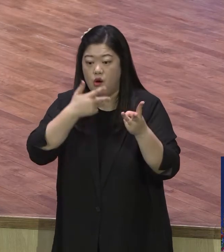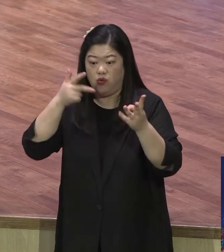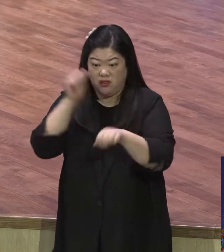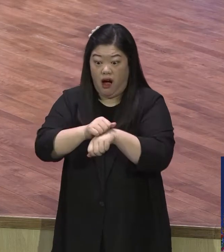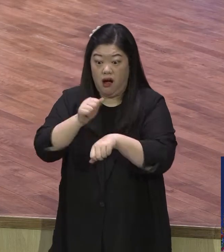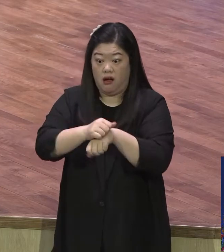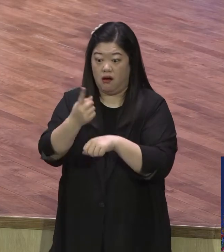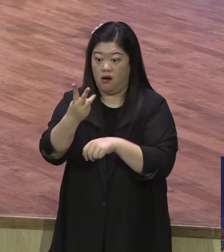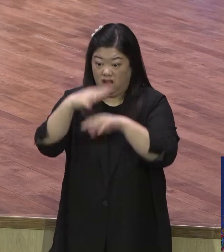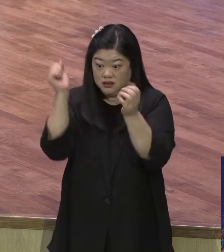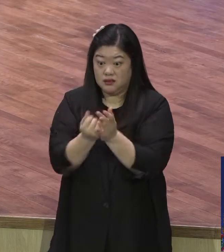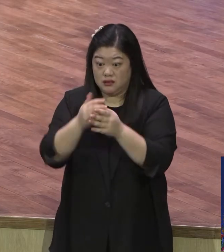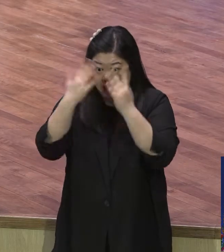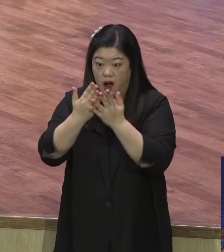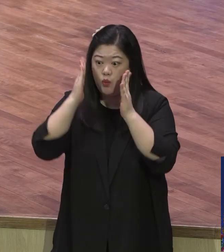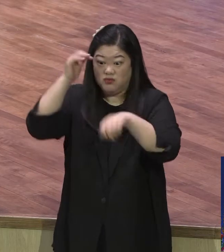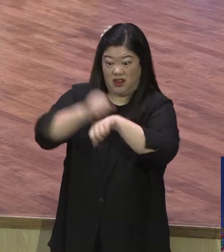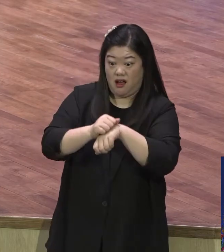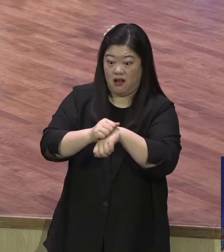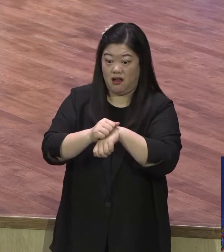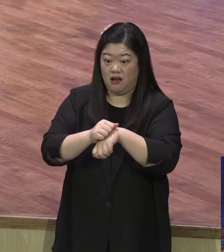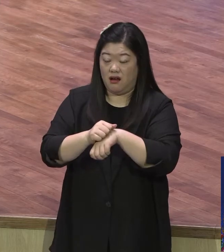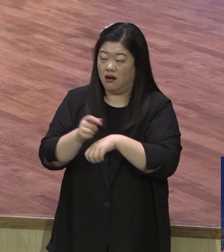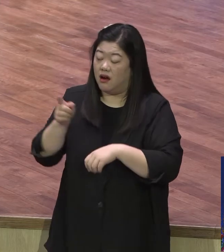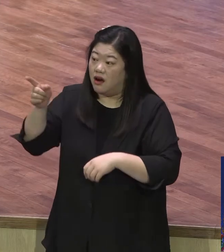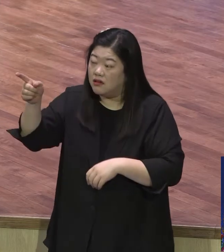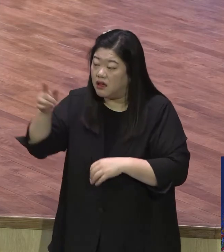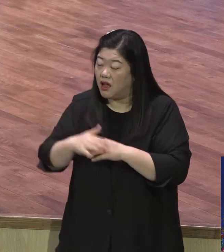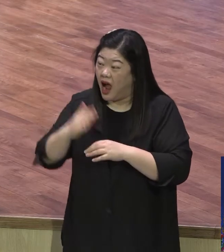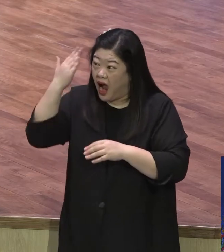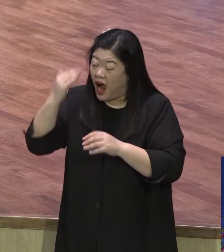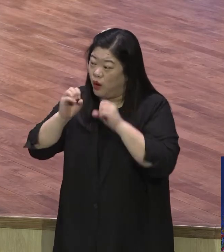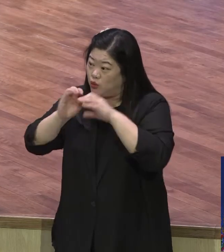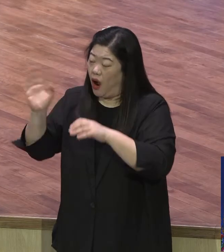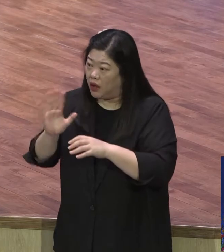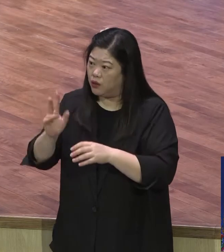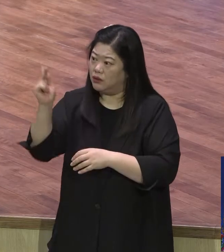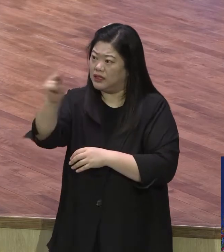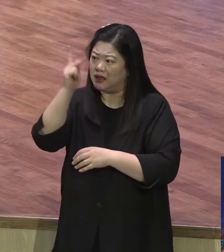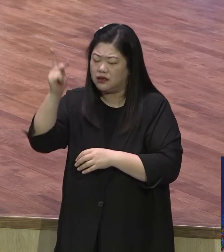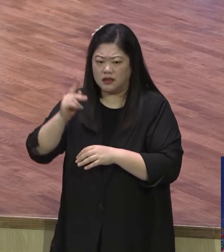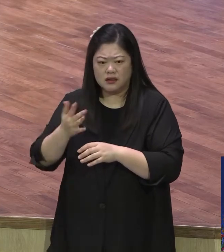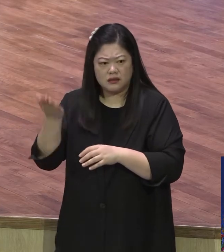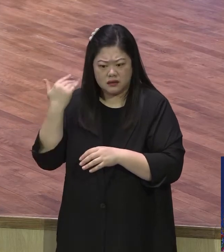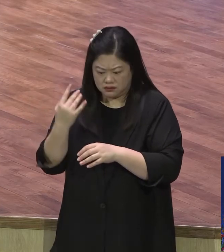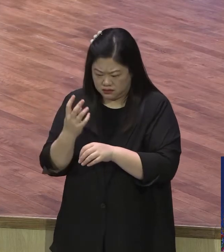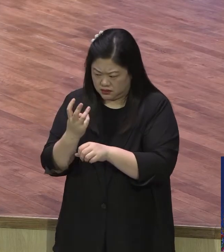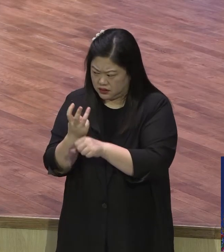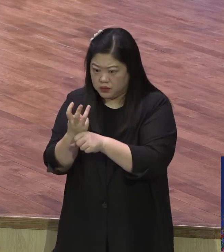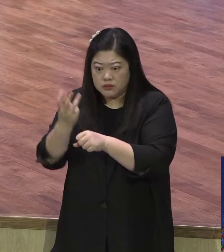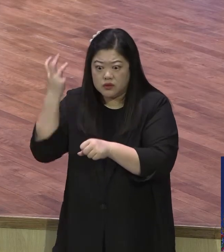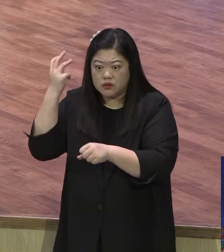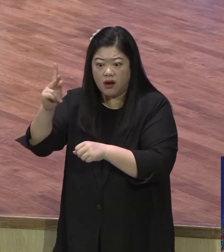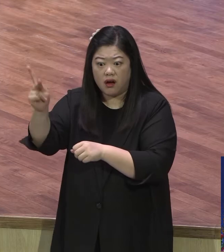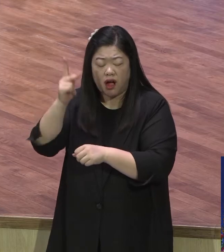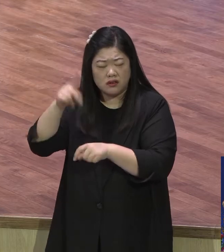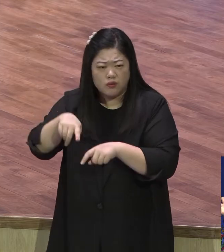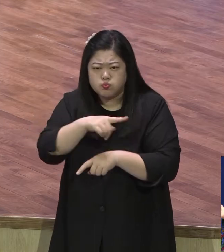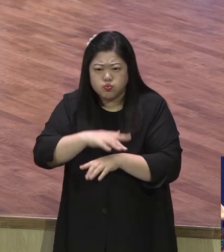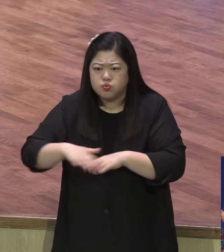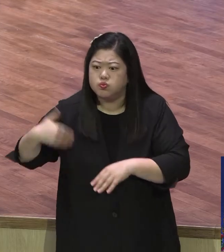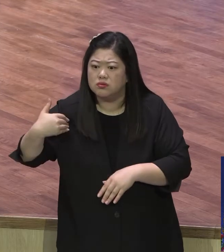1등인 성교사 가니까 다 놀랬다니까요 케냐로 말해서 아프리카로 그 당시에 얼마나 연락합니까 30몇 년째인데 그러니까